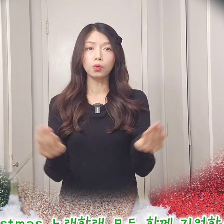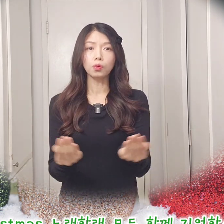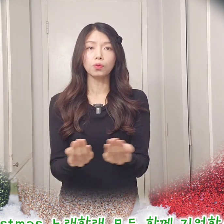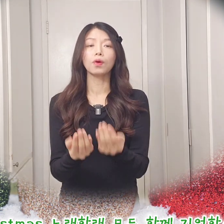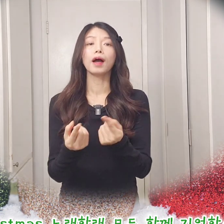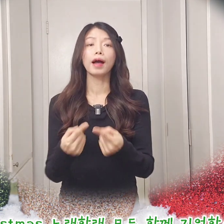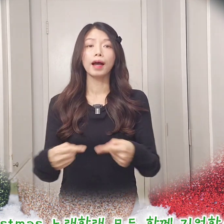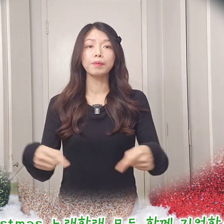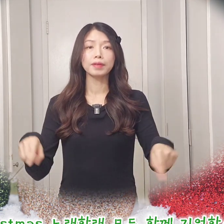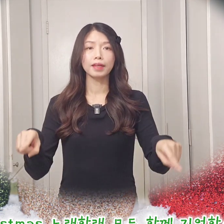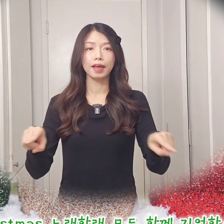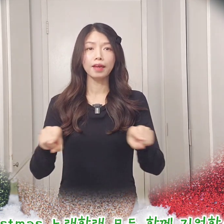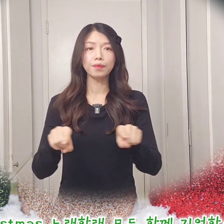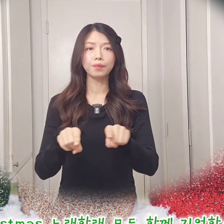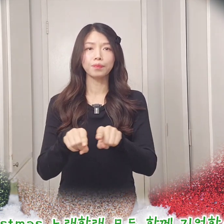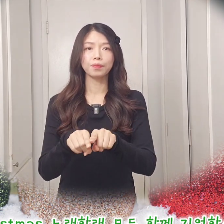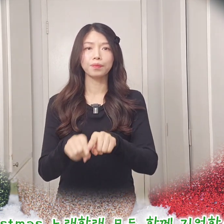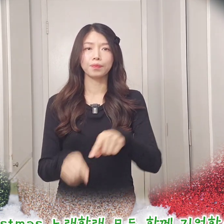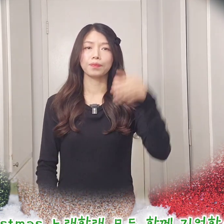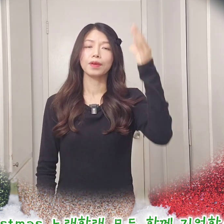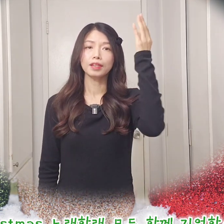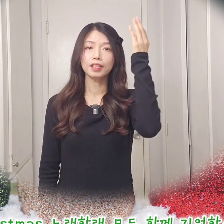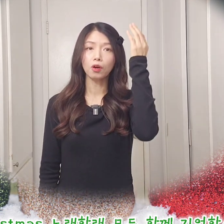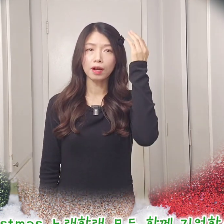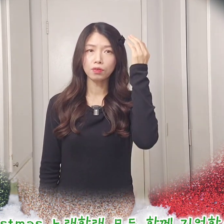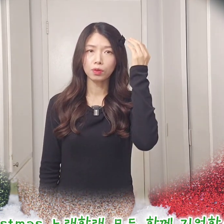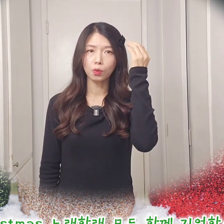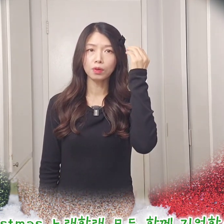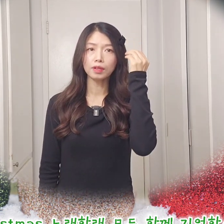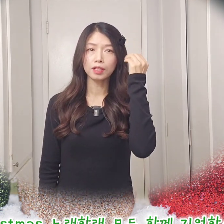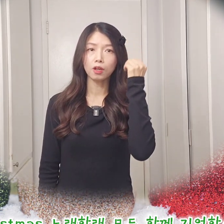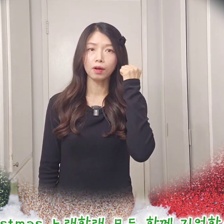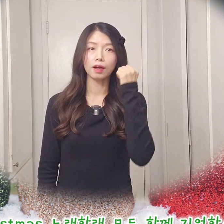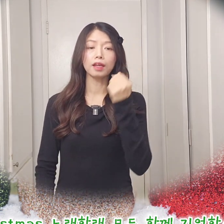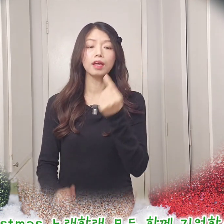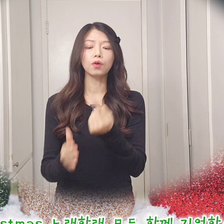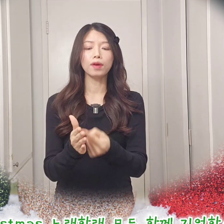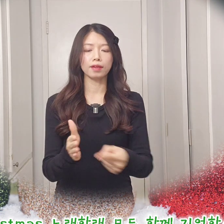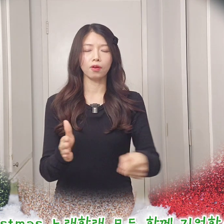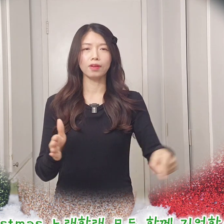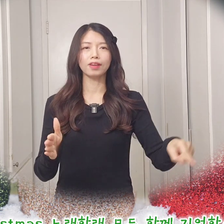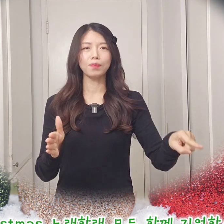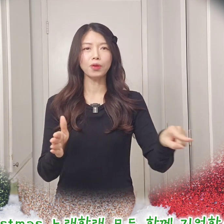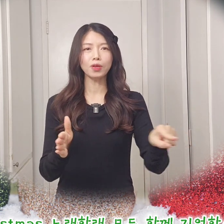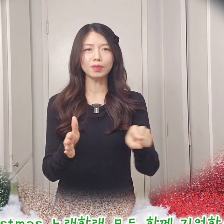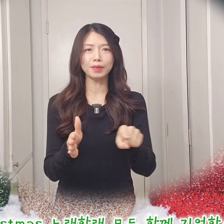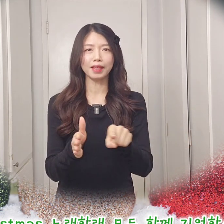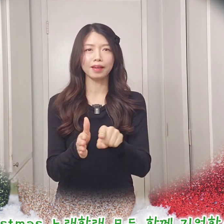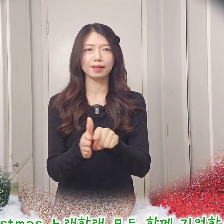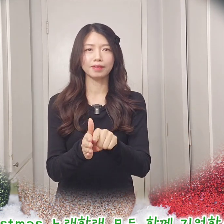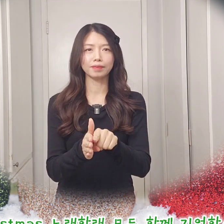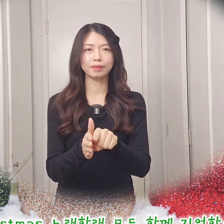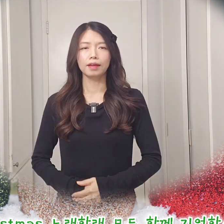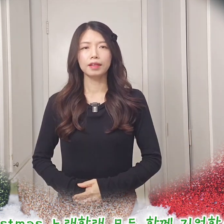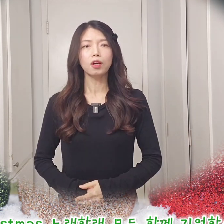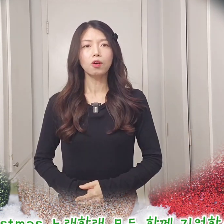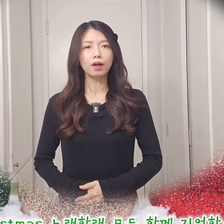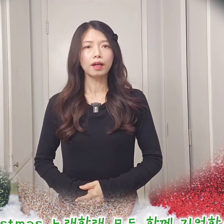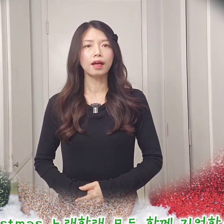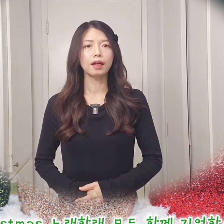모두 함께 기억할 수 있도록은 기억하기 위해서 이렇게 표현해줬습니다. 기억하다 라고 한